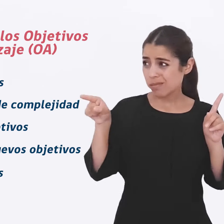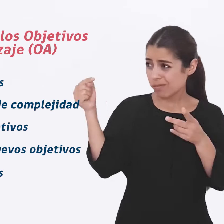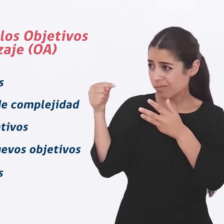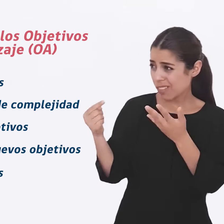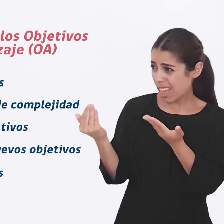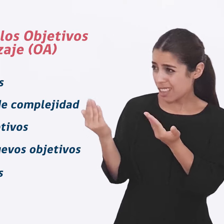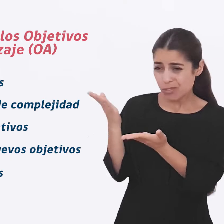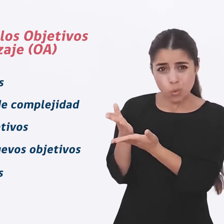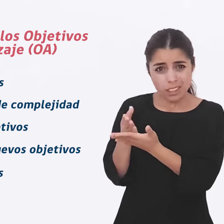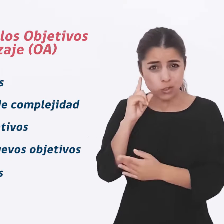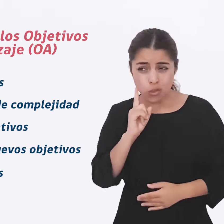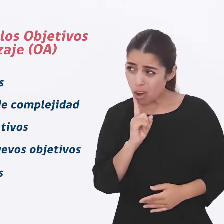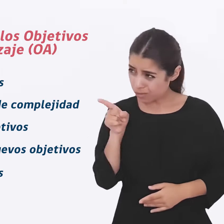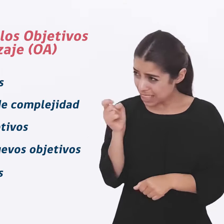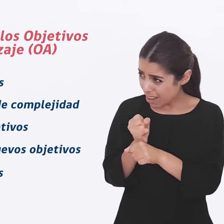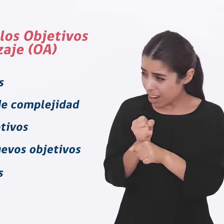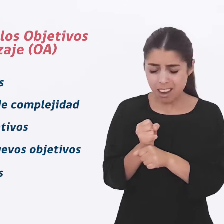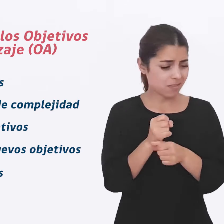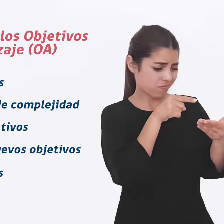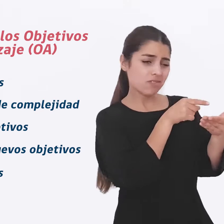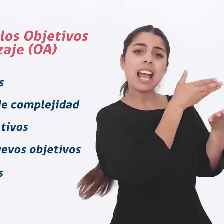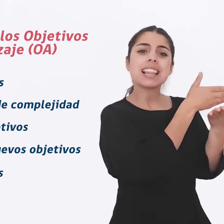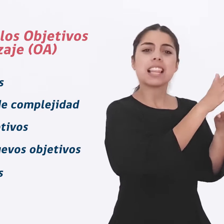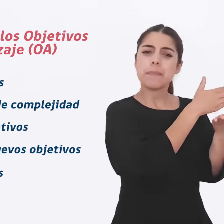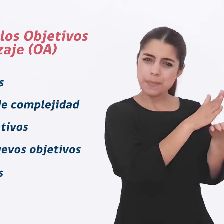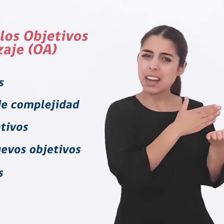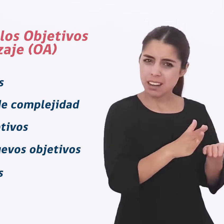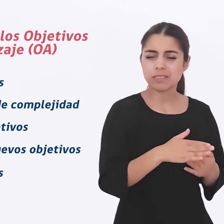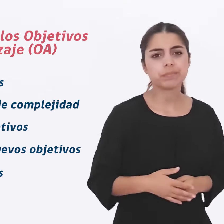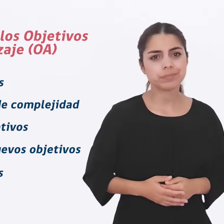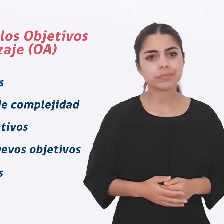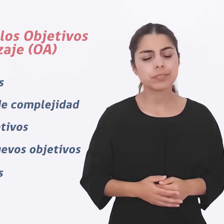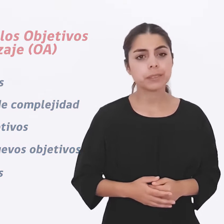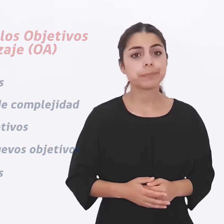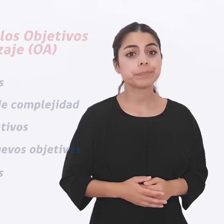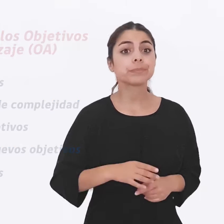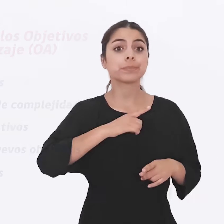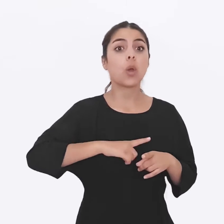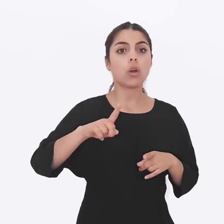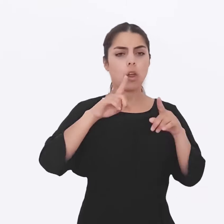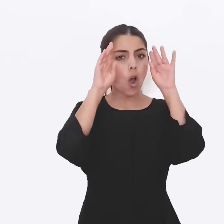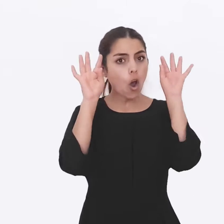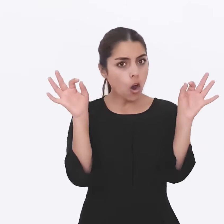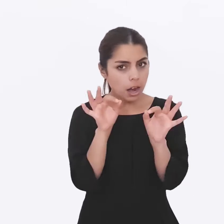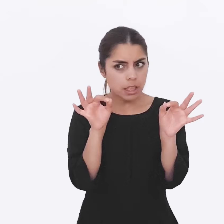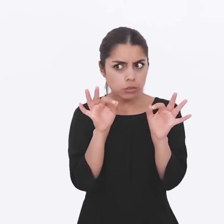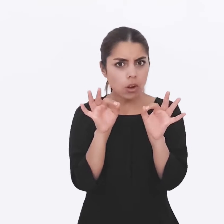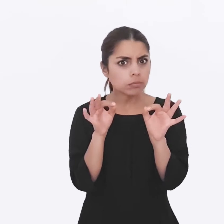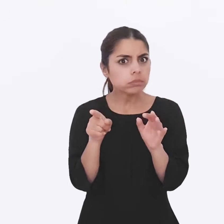eliminar aquellos que no son pertinentes de trabajar con los y las estudiantes con discapacidad auditiva. En las orientaciones se dan algunas propuestas